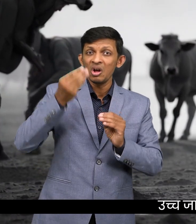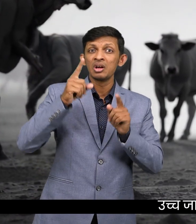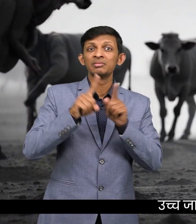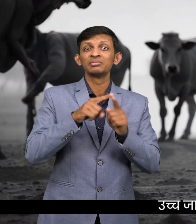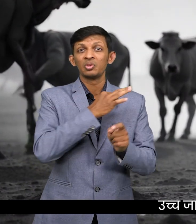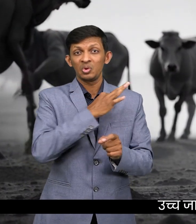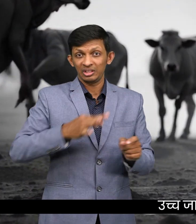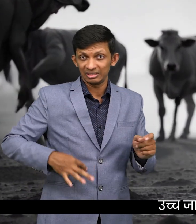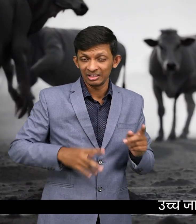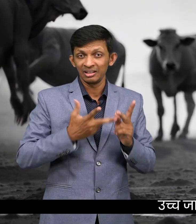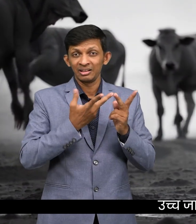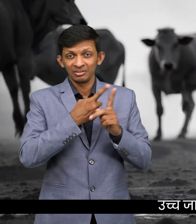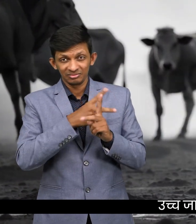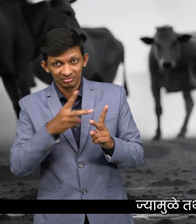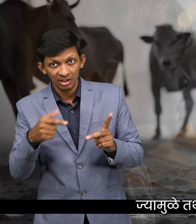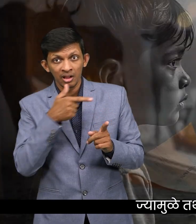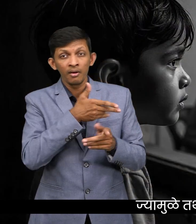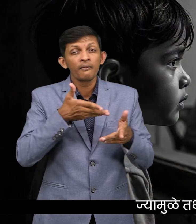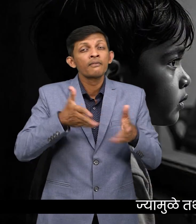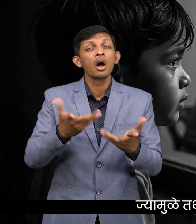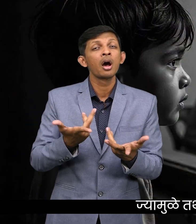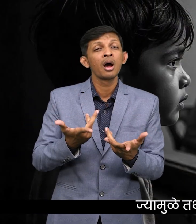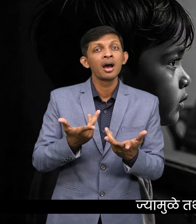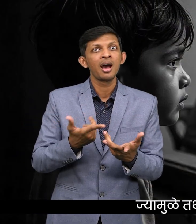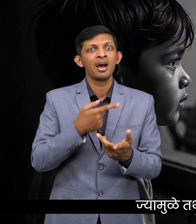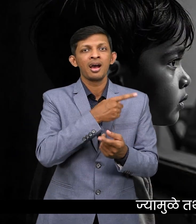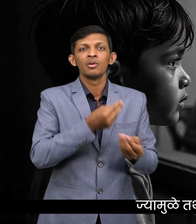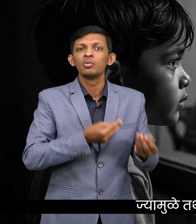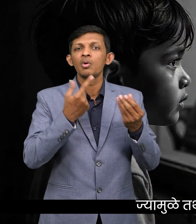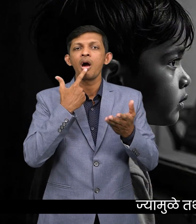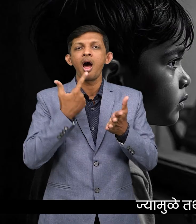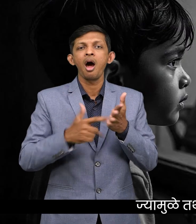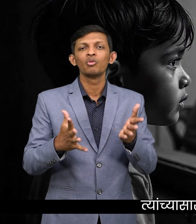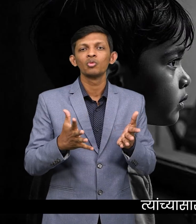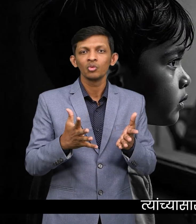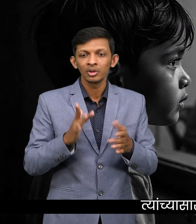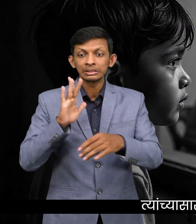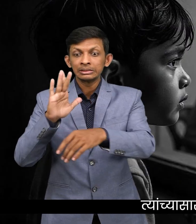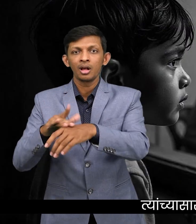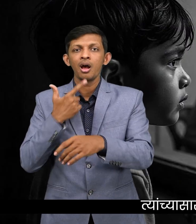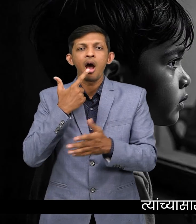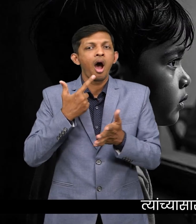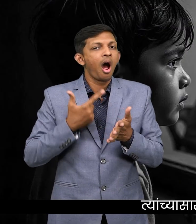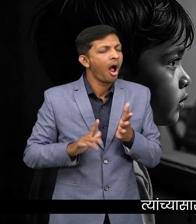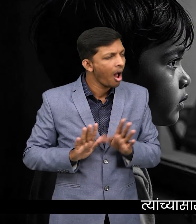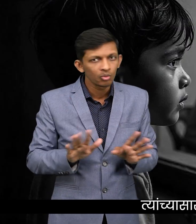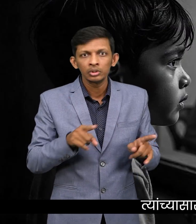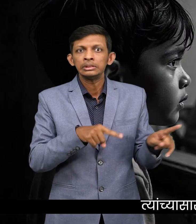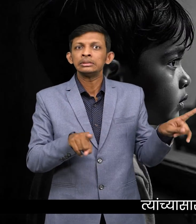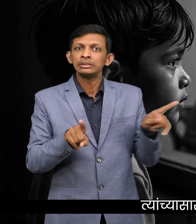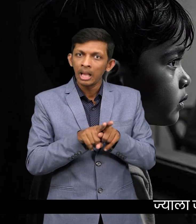उच्च जाती अशा प्रकारे वागल्या ज्यामुळे तथाकथित अस्पृश्य लोकांना त्यांच्यासारखे अधिकार मिळत